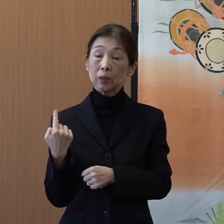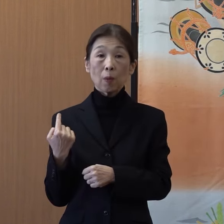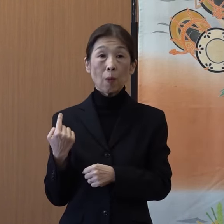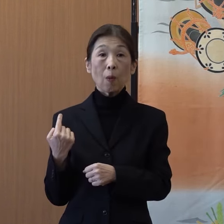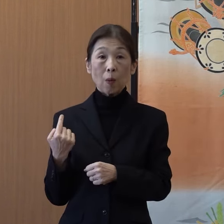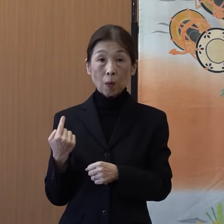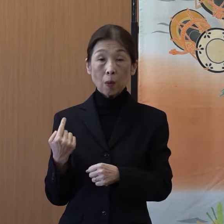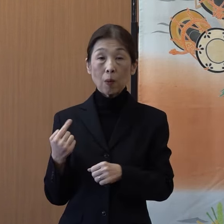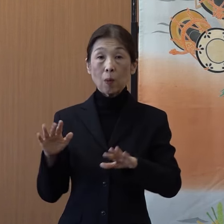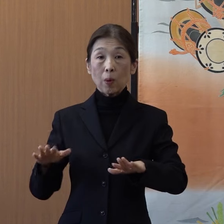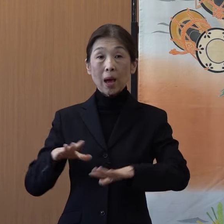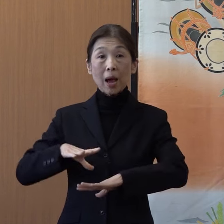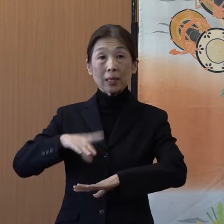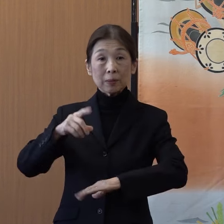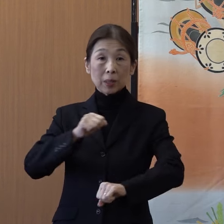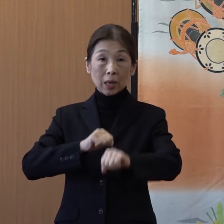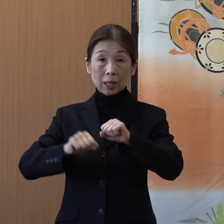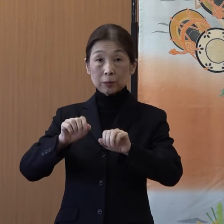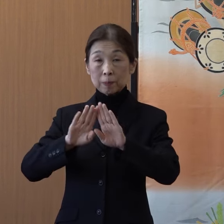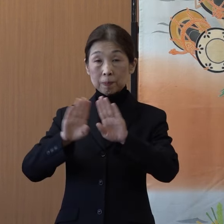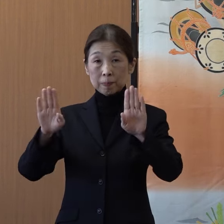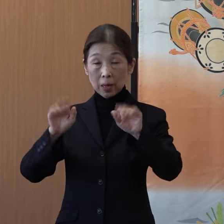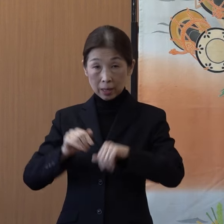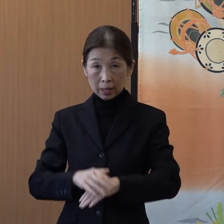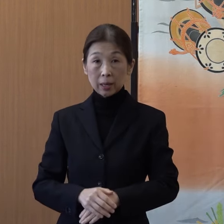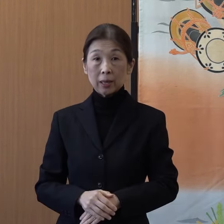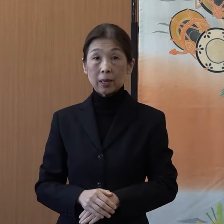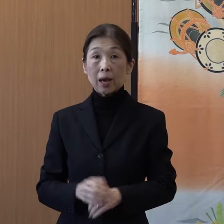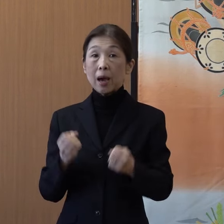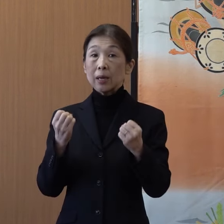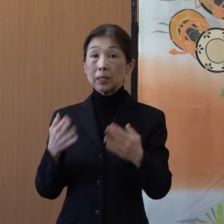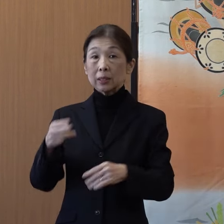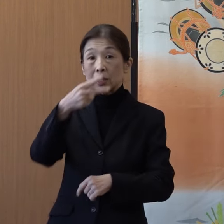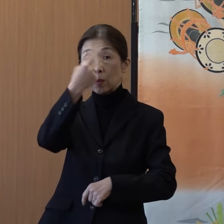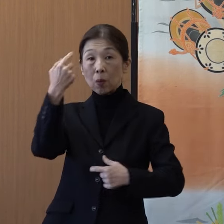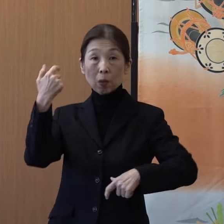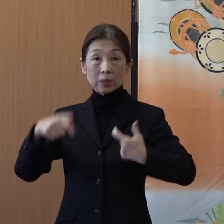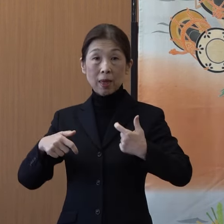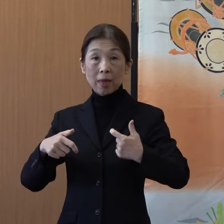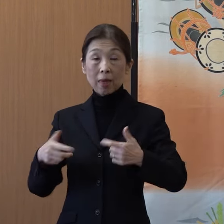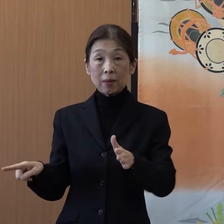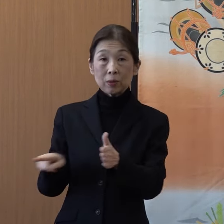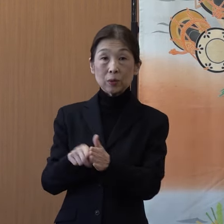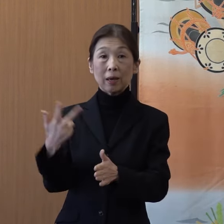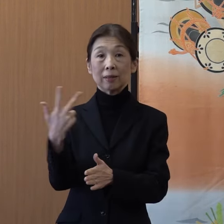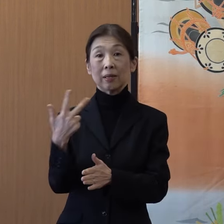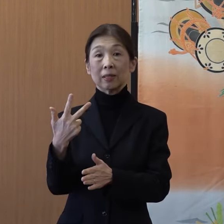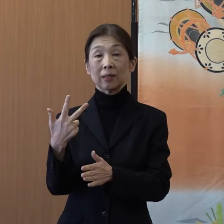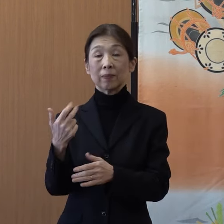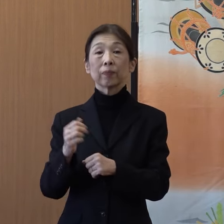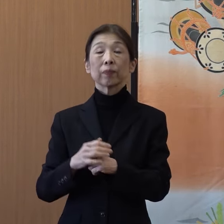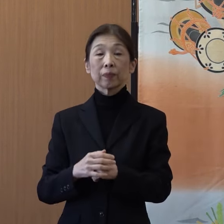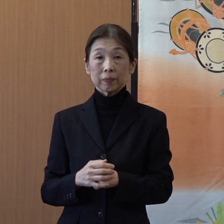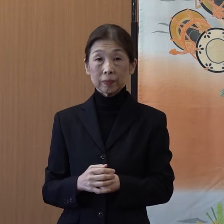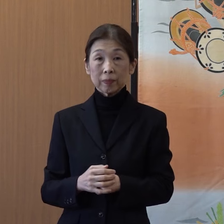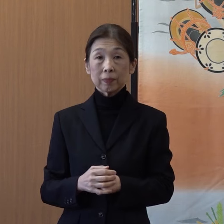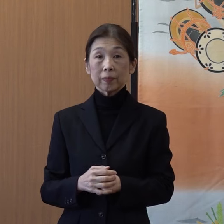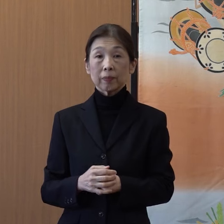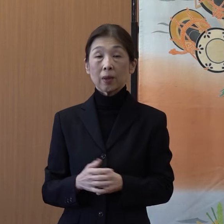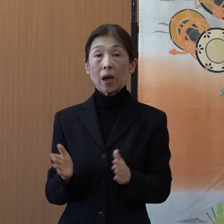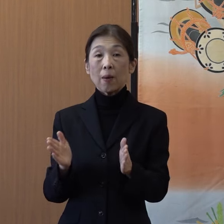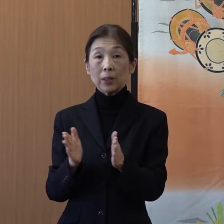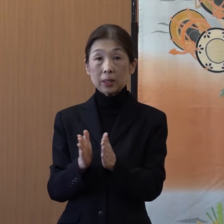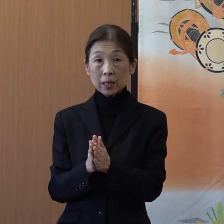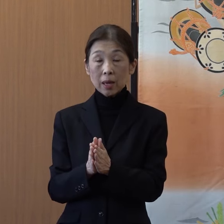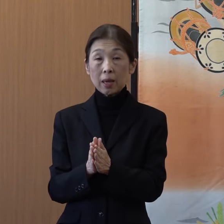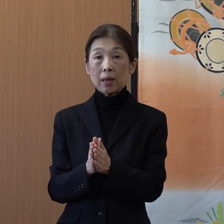期初めての活動日でありました。新たに高校生7名を追加し、7名を含む